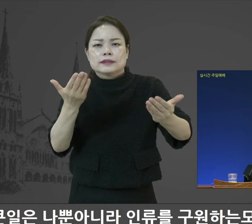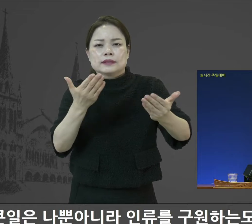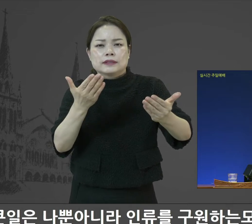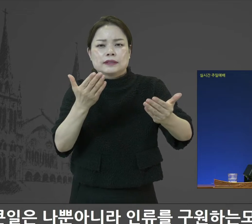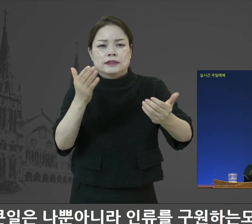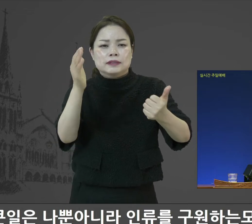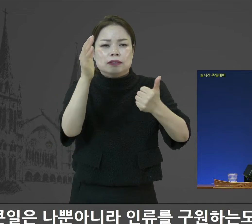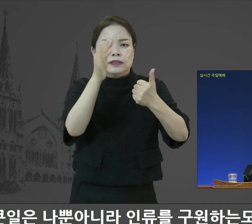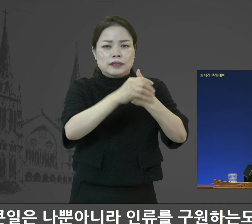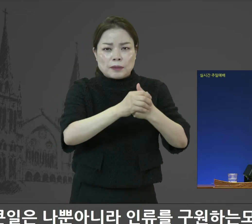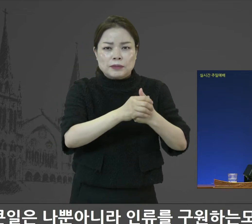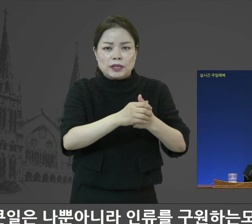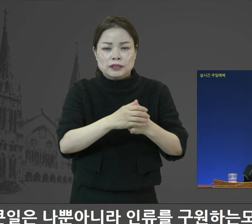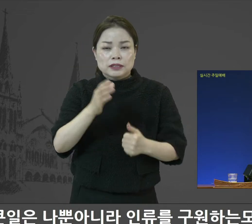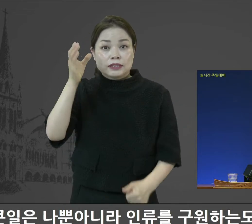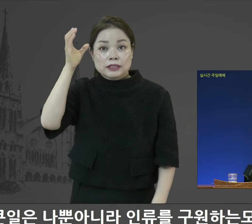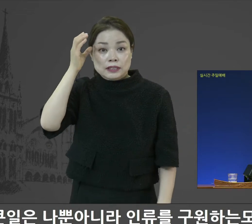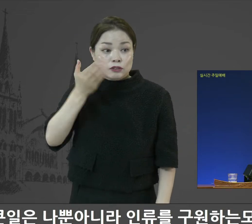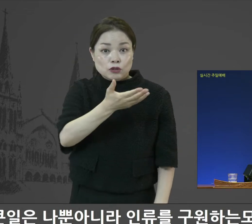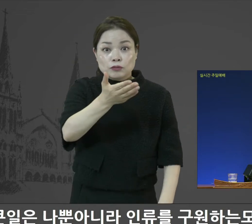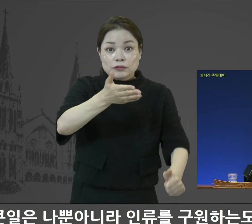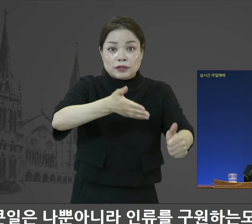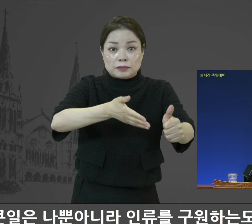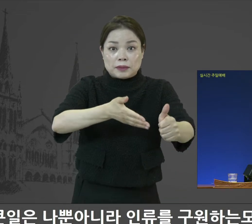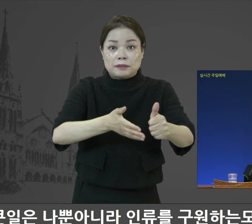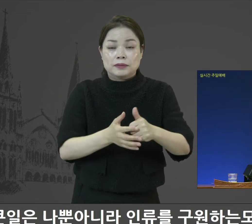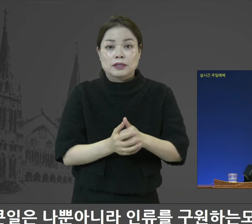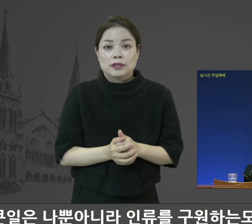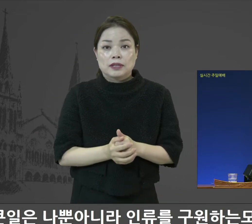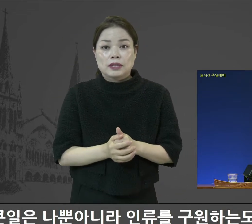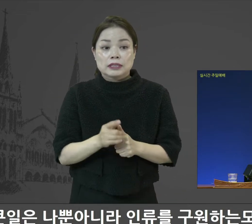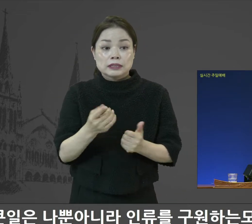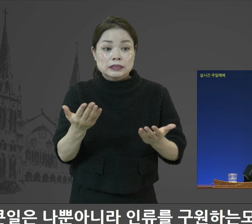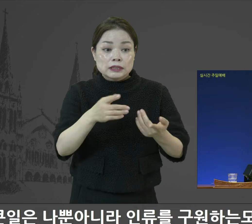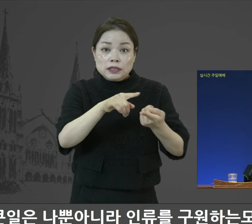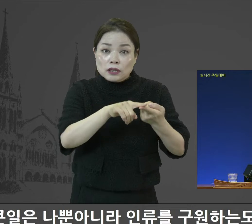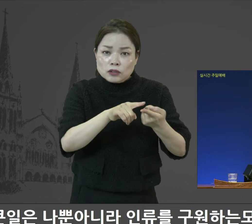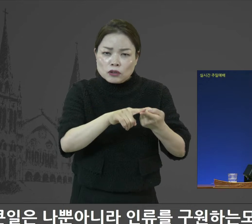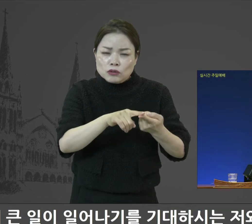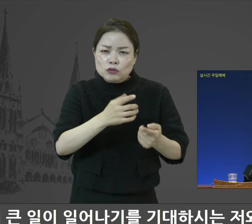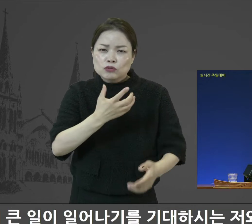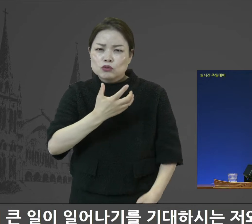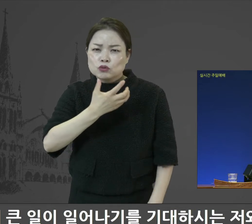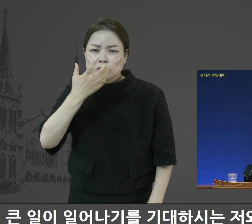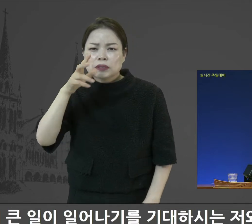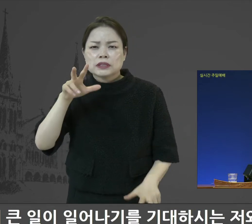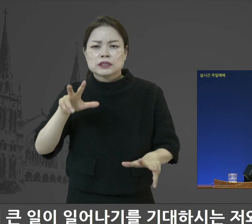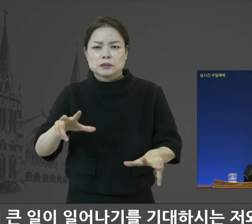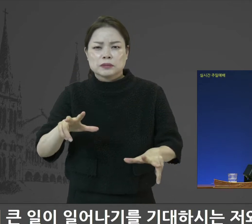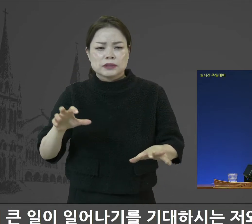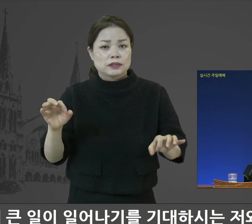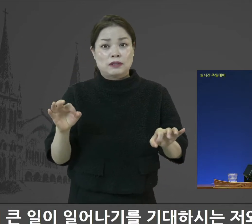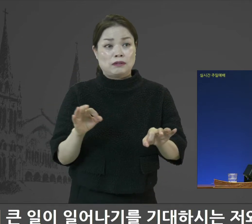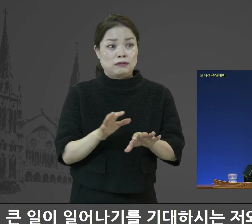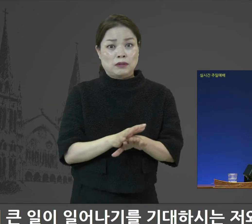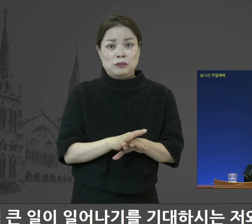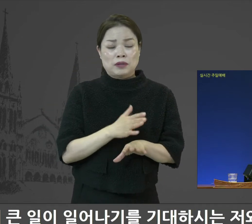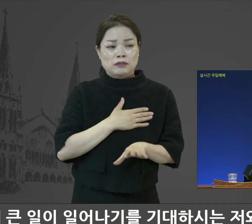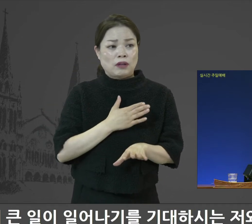일어나기를 기대하시는 저와 여러분 되기를 바랍니다. 그 일에 대한 꿈이 지금 식어 있다면